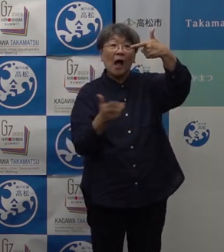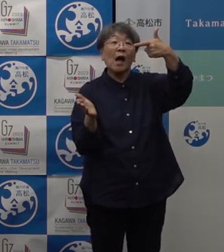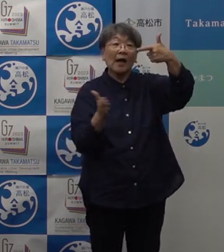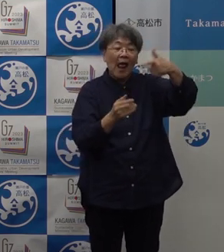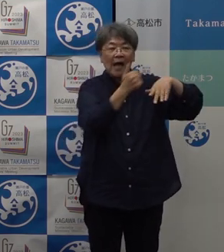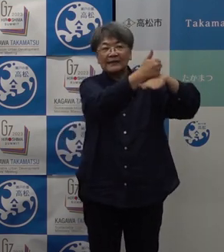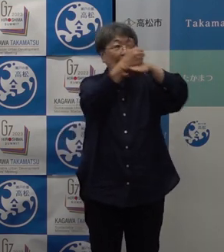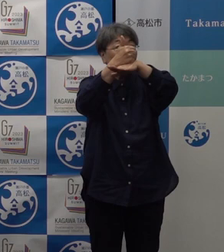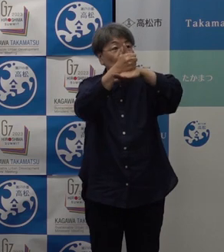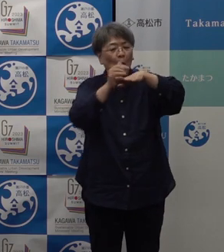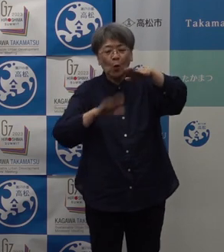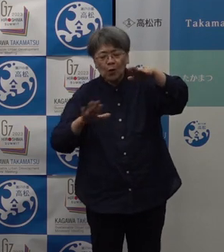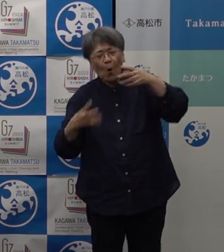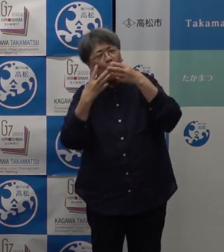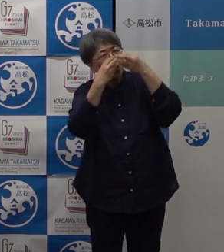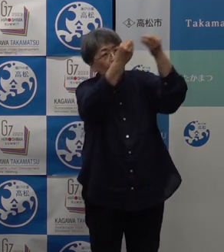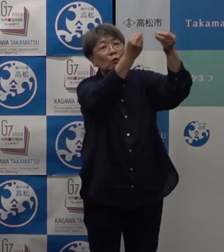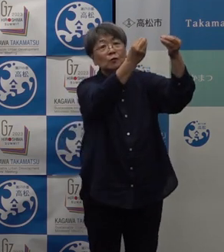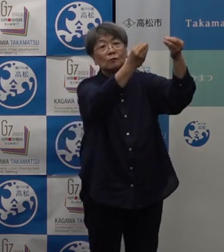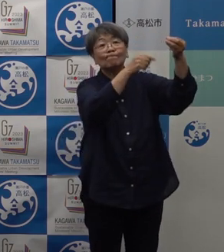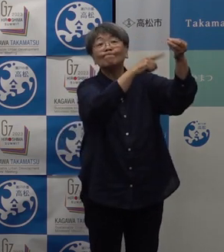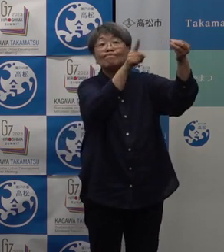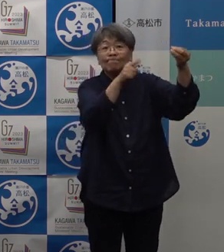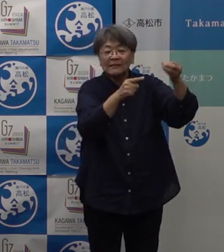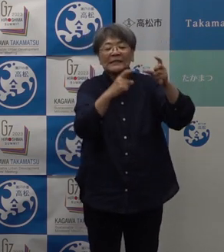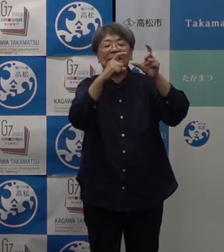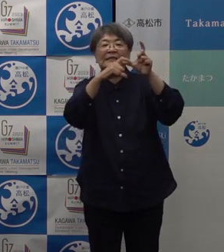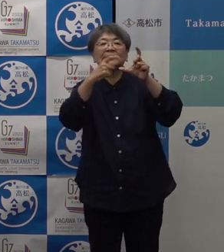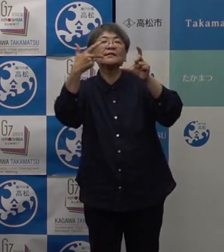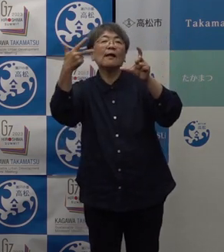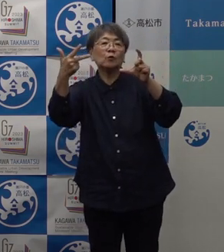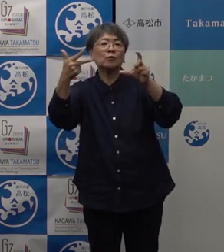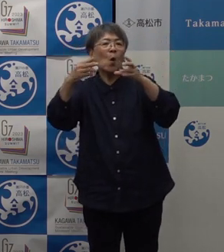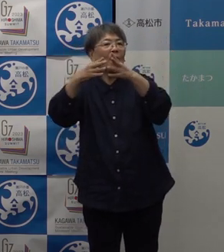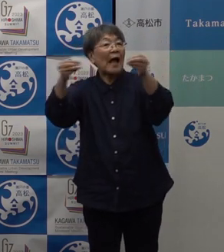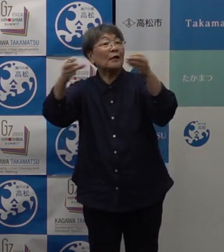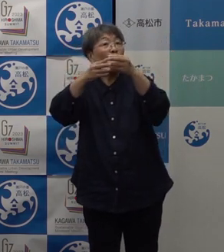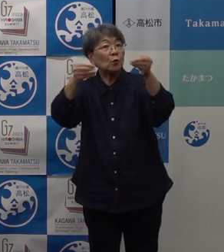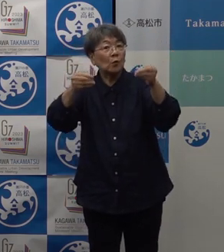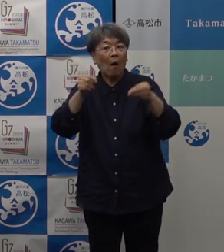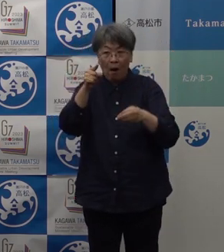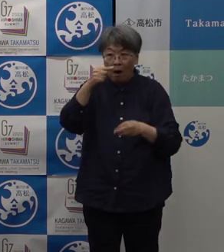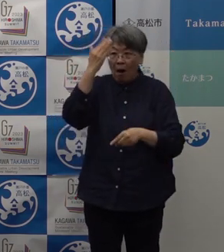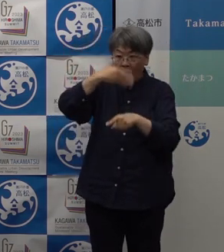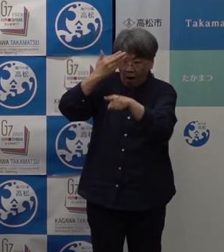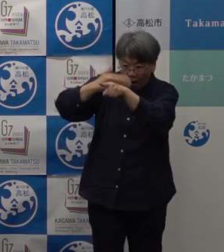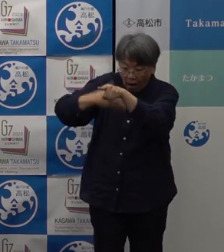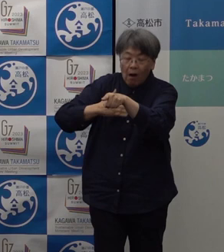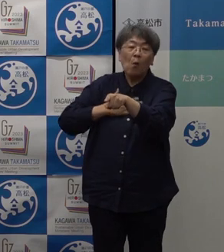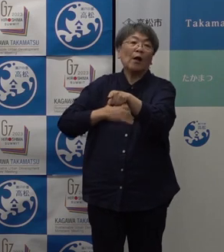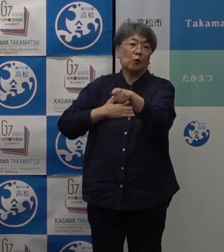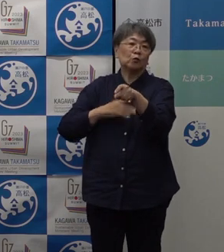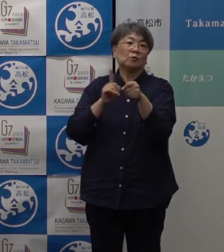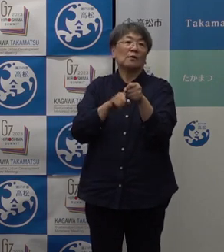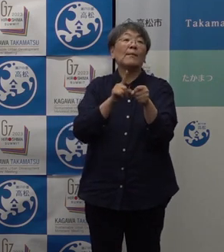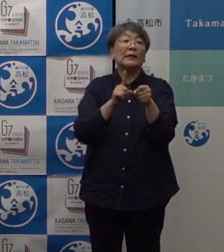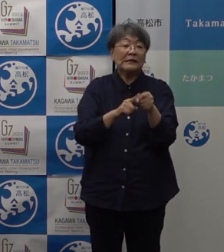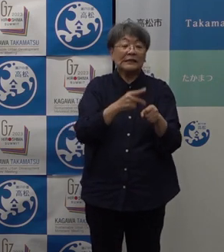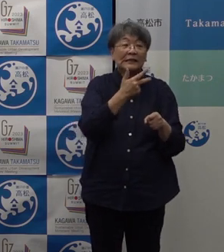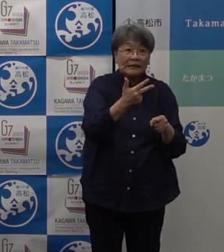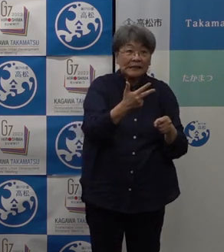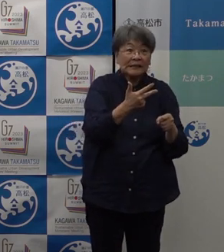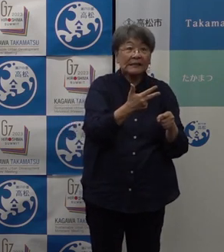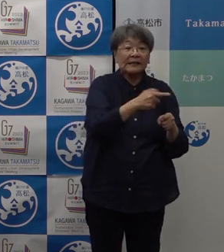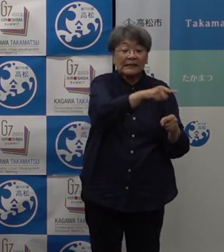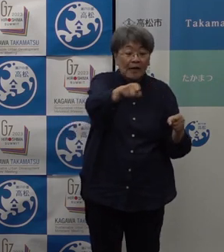ットへの興味を持ってもらうと同時に、G7 の各国を身近に感じてもらうために、市内の全